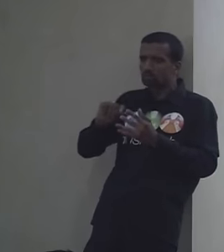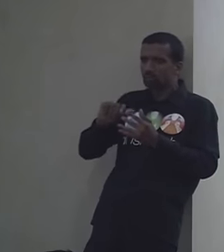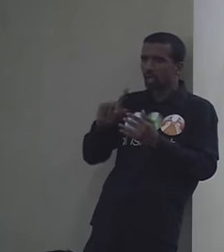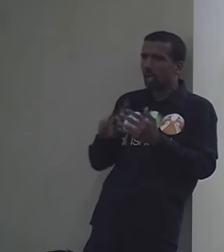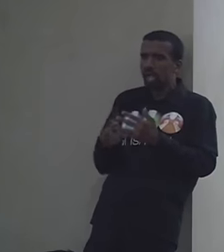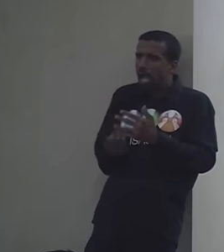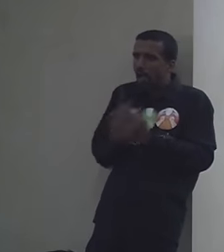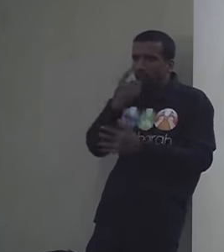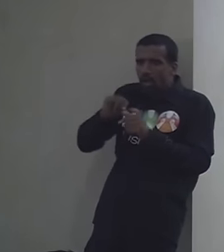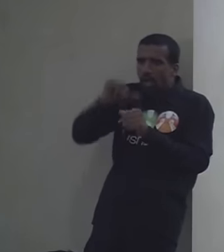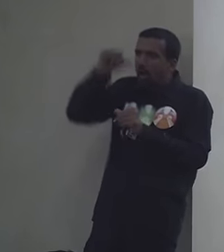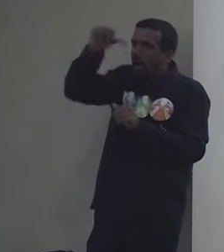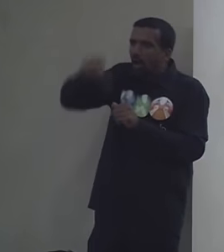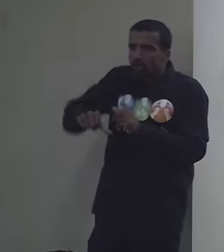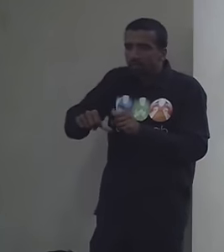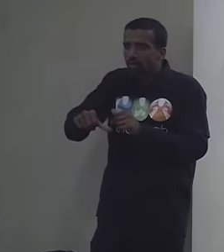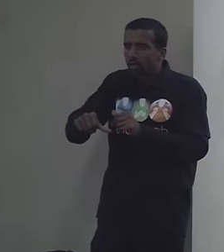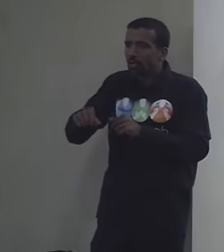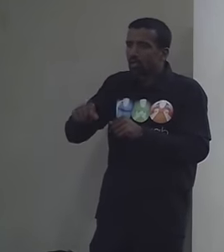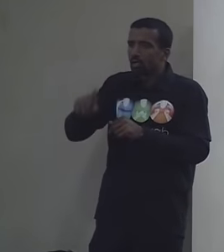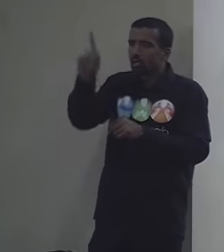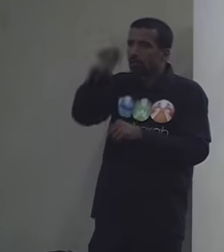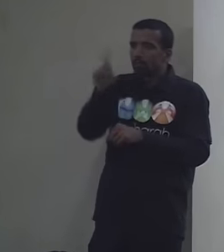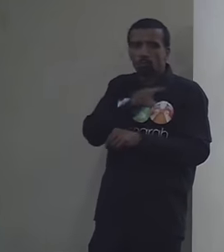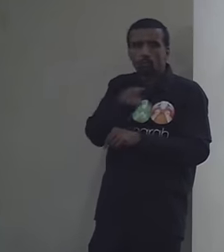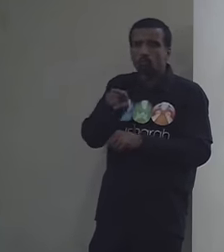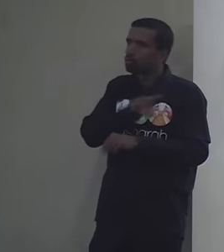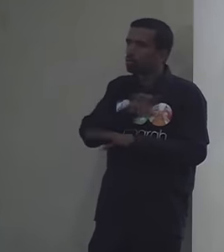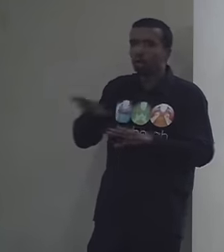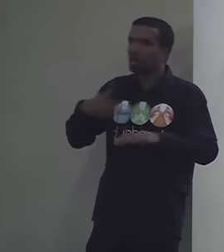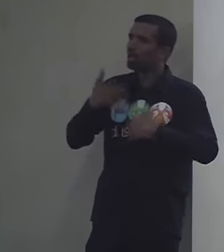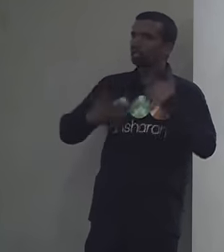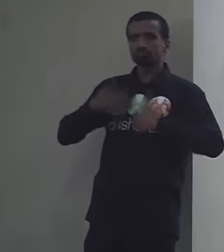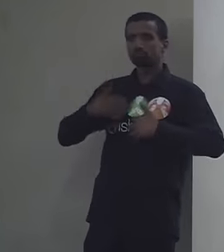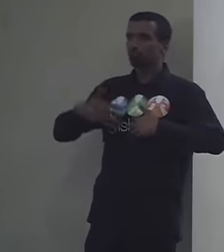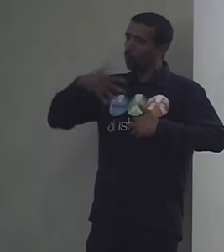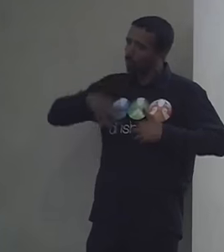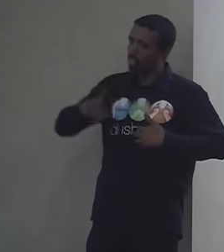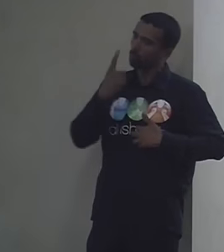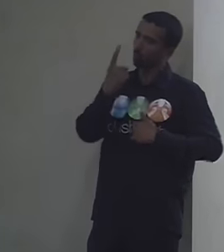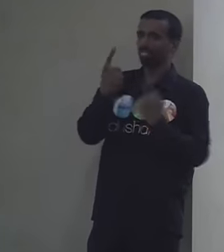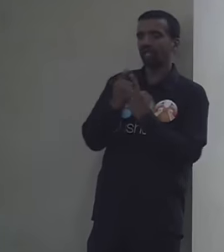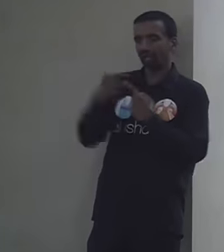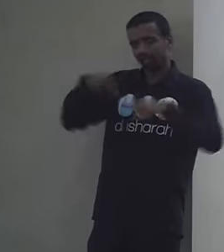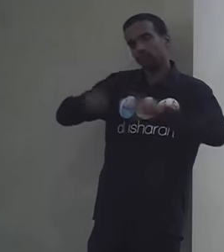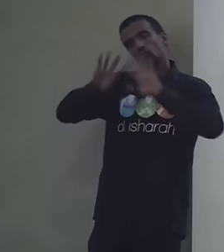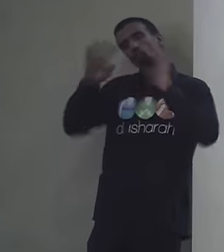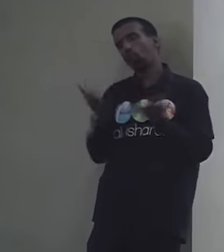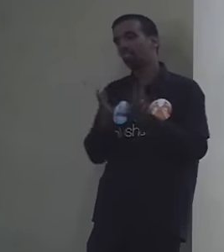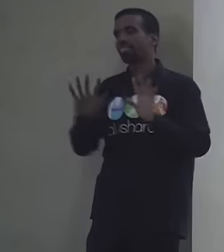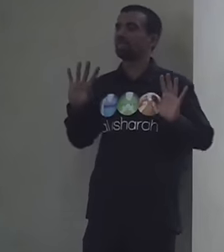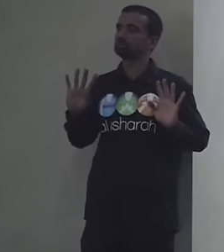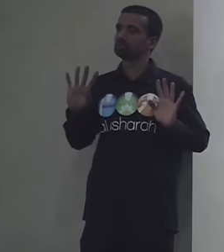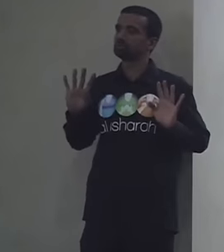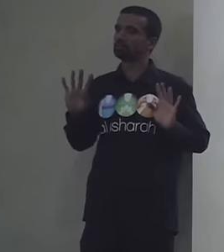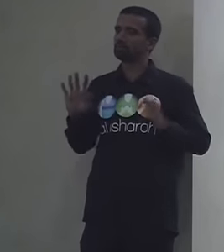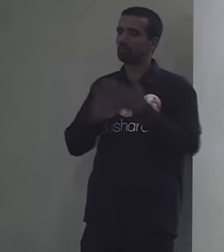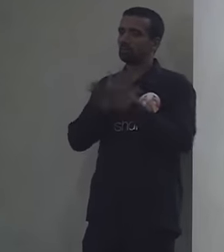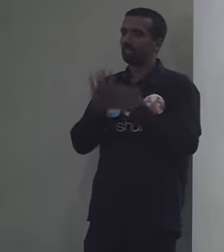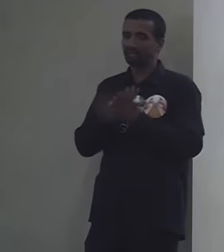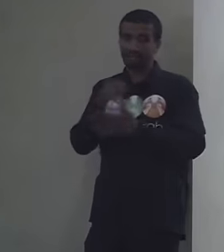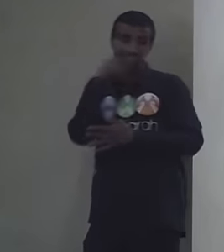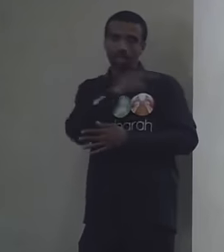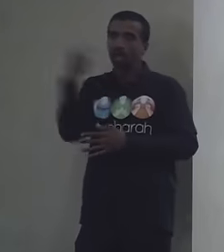مَا خَلَقْتَ هَذَا بَاطِلًا. You didn't create this without purpose. You and I had that access. How come you didn't think this